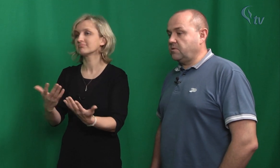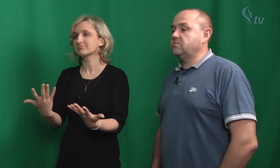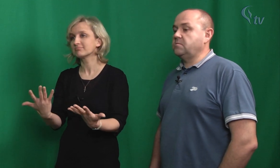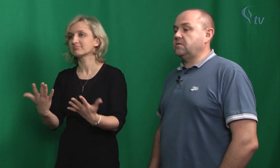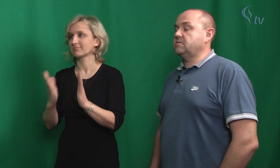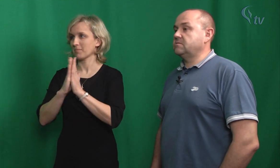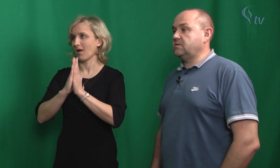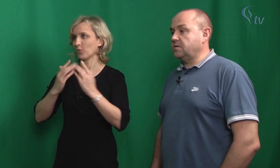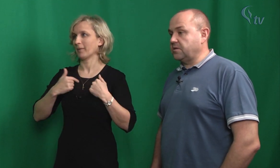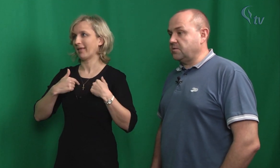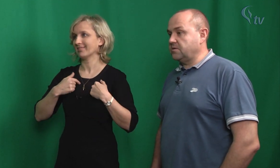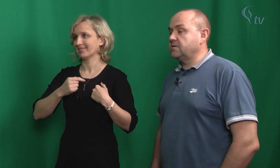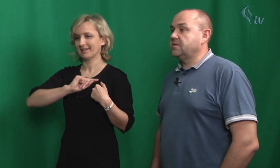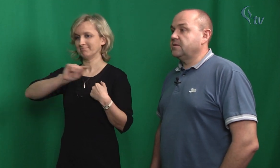paluti mind siia õpetama.